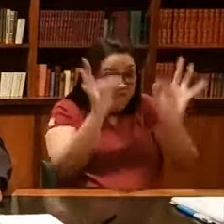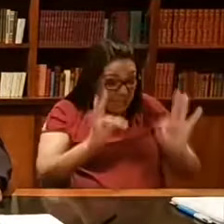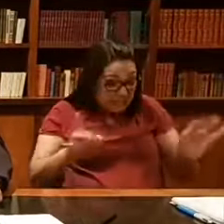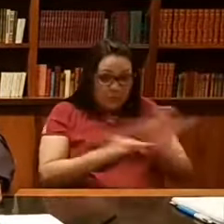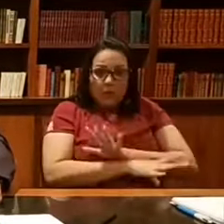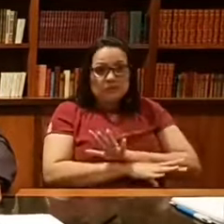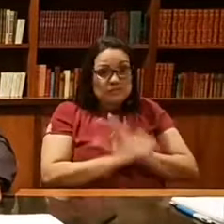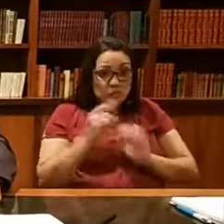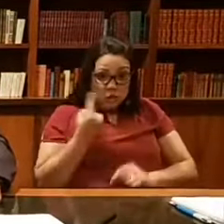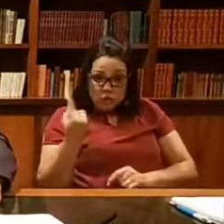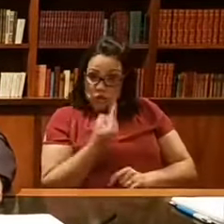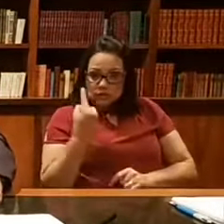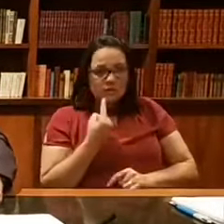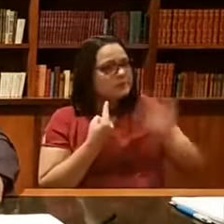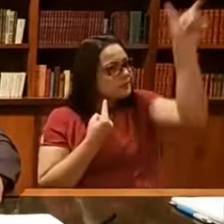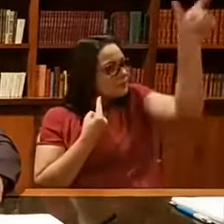uma